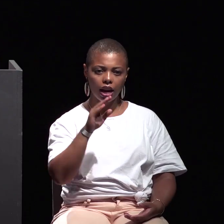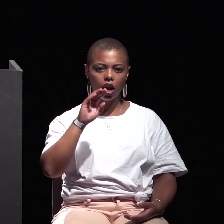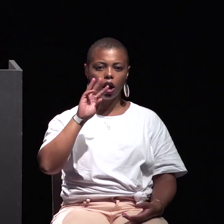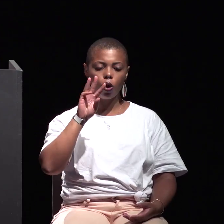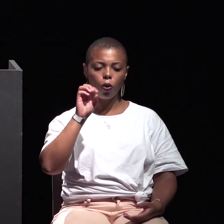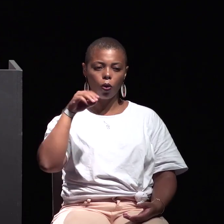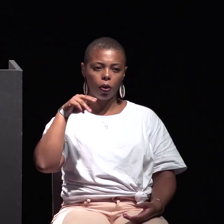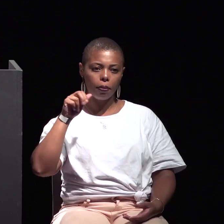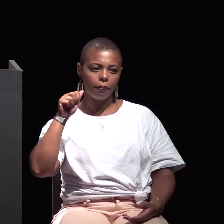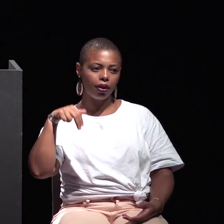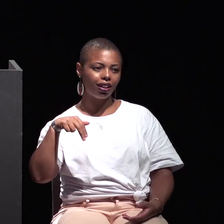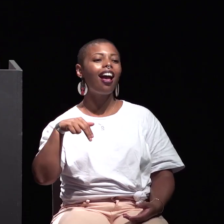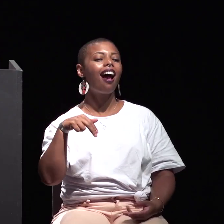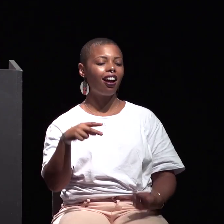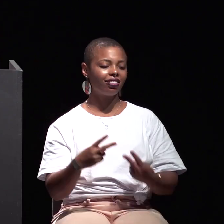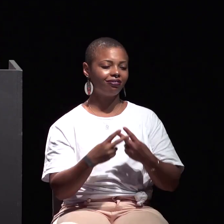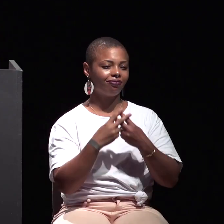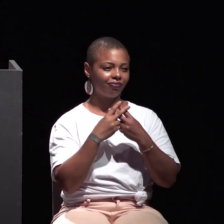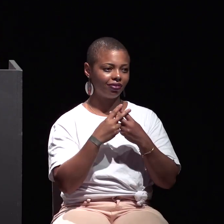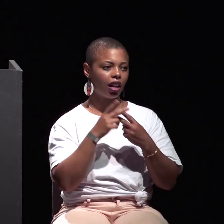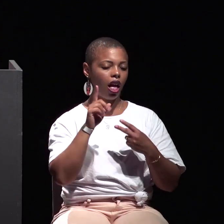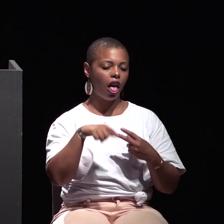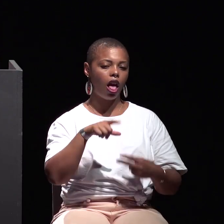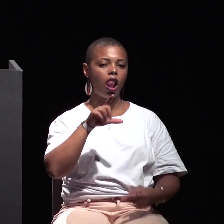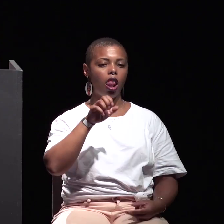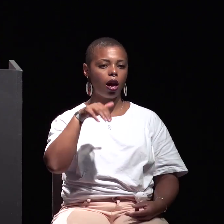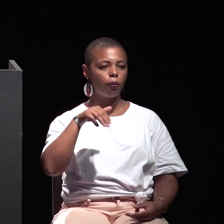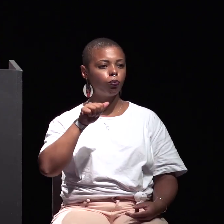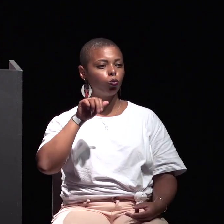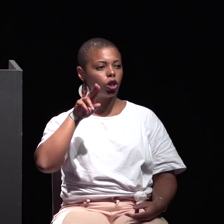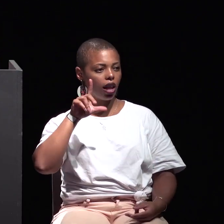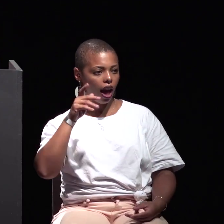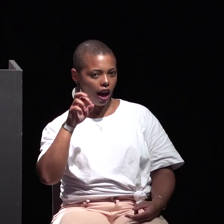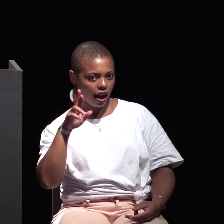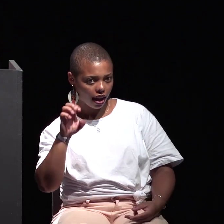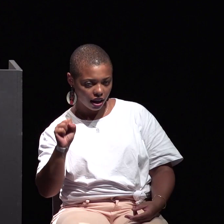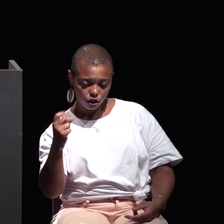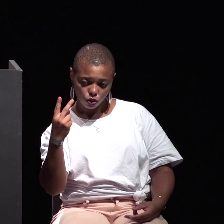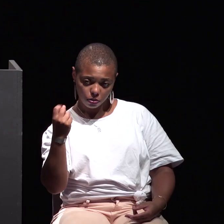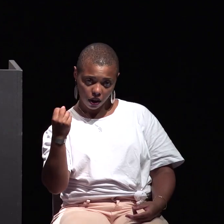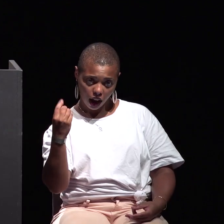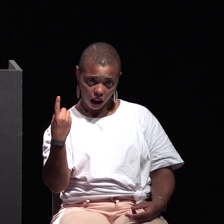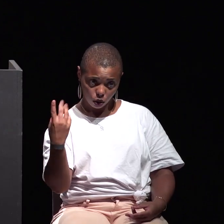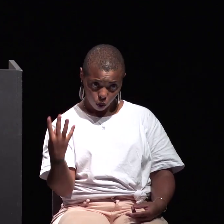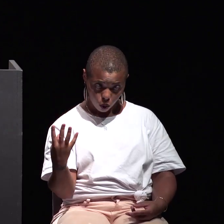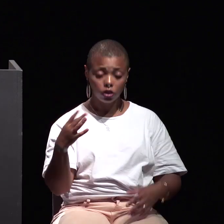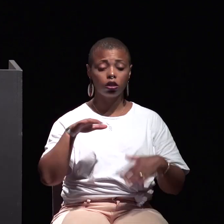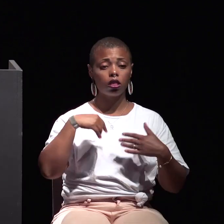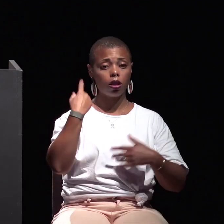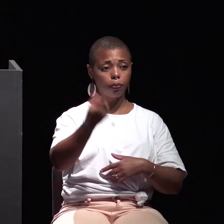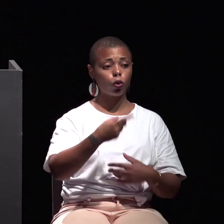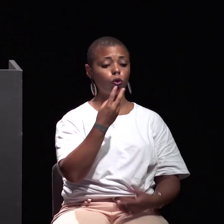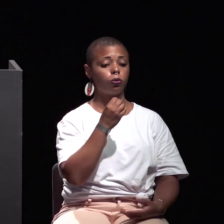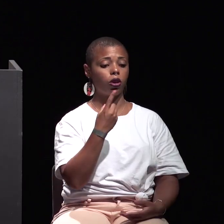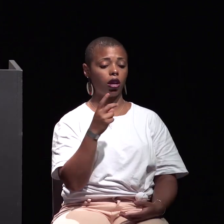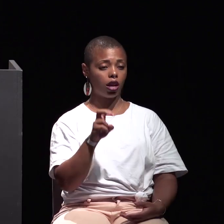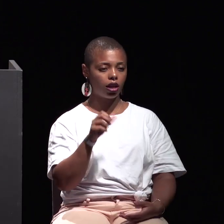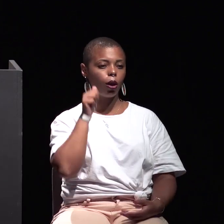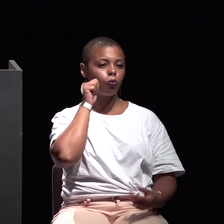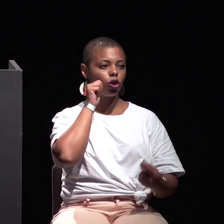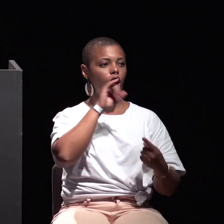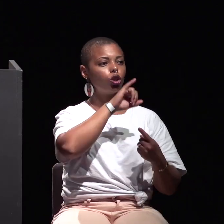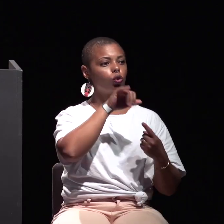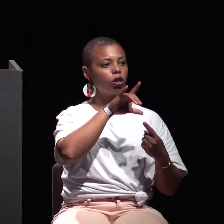tradução é #Leia Mulheres de 2014, e em 2015, essas 3 mulheres brasileiras, a Juliana Gomes, a